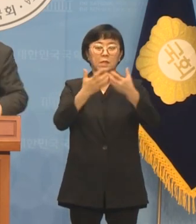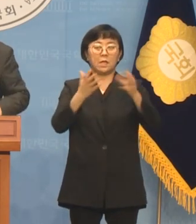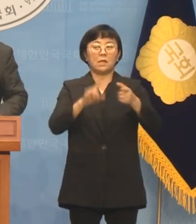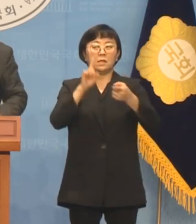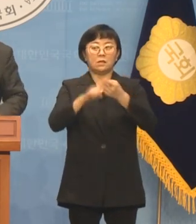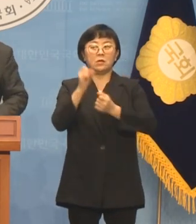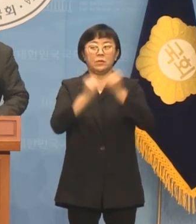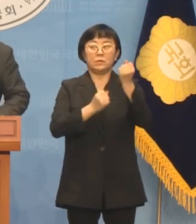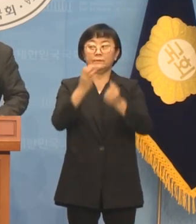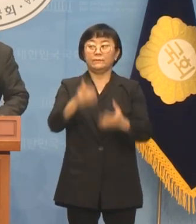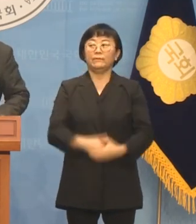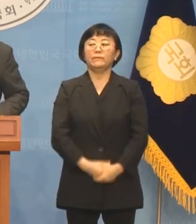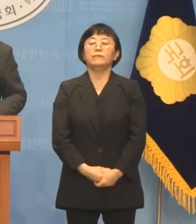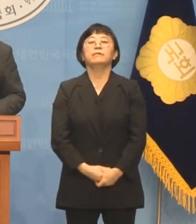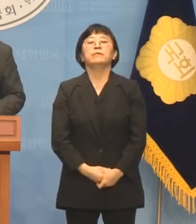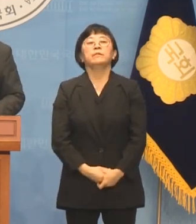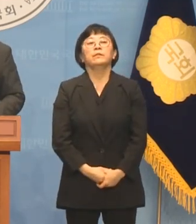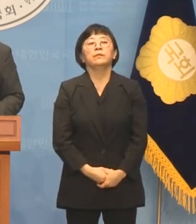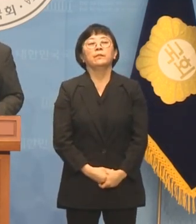드리도록 하겠습니다.